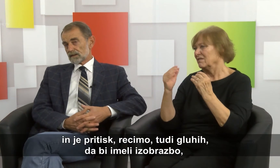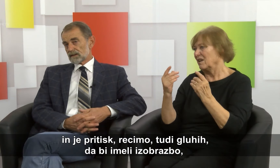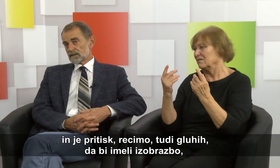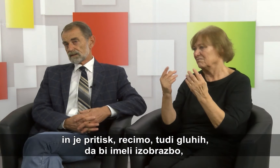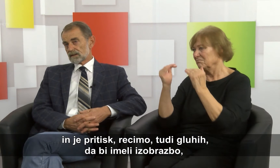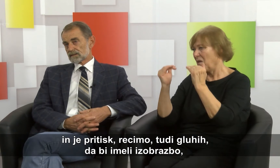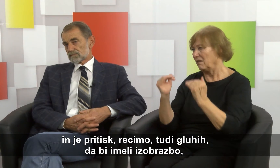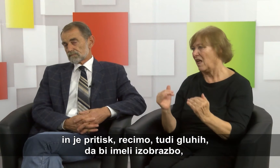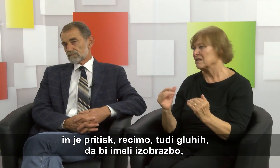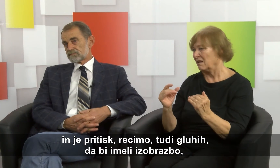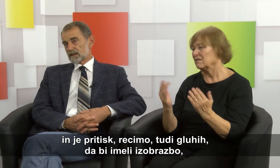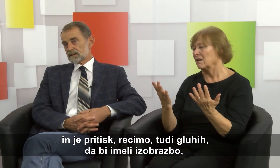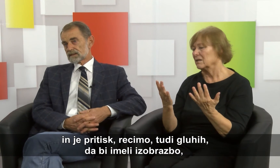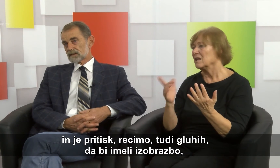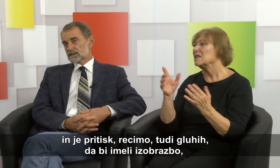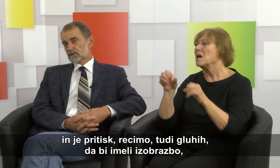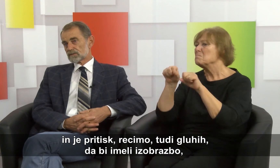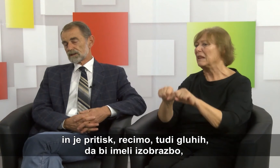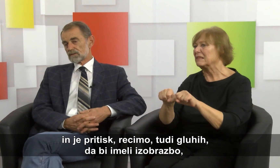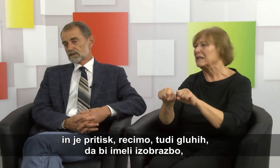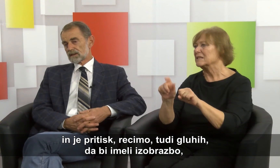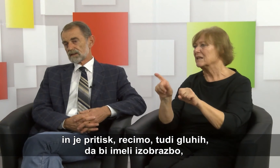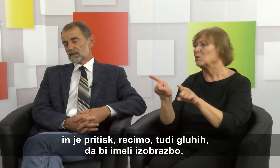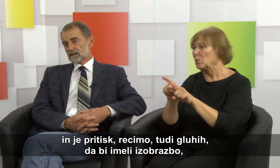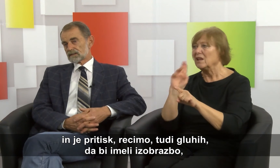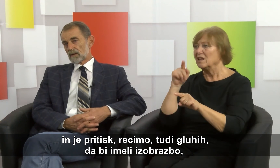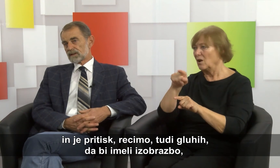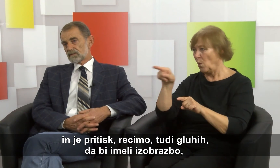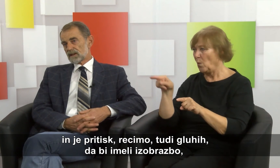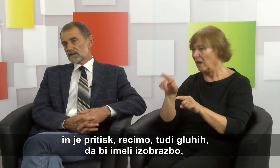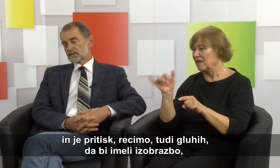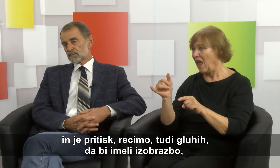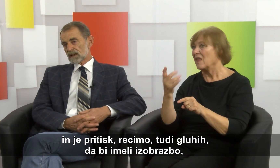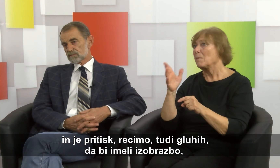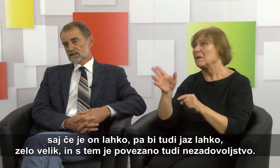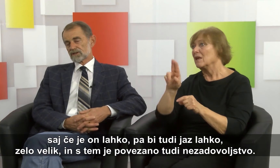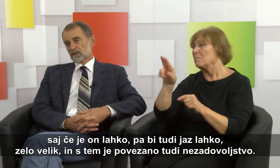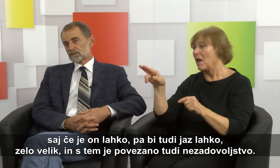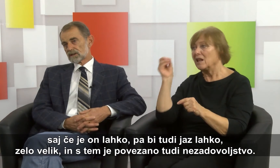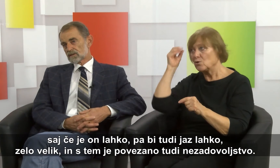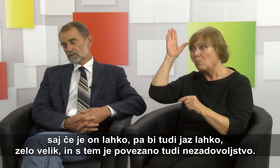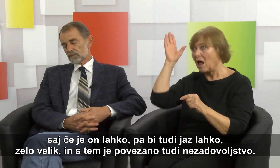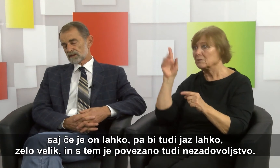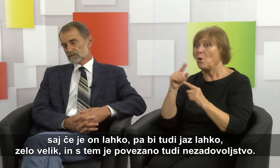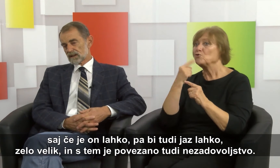in je pritisk recimo tudi gluhih, da bi imeli izobrazbo, vse če je un lahko, pa bi tudi jaz